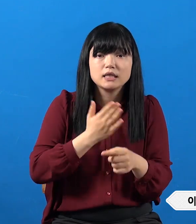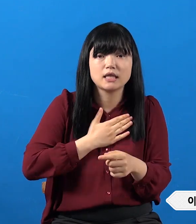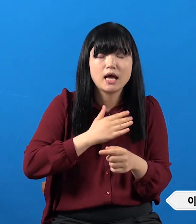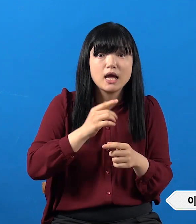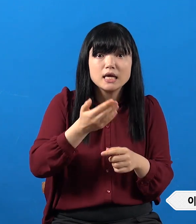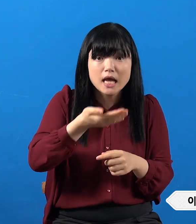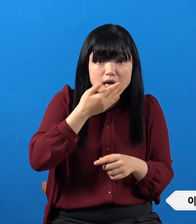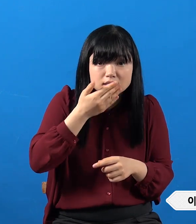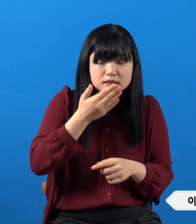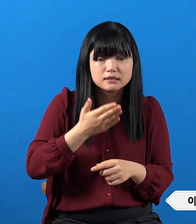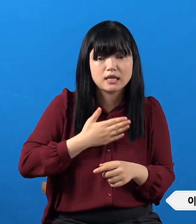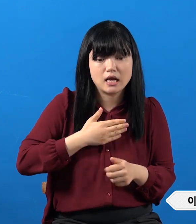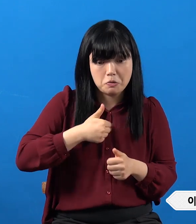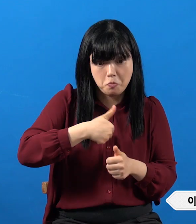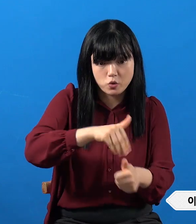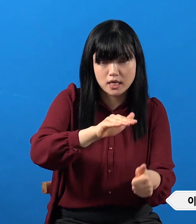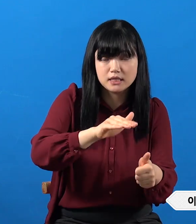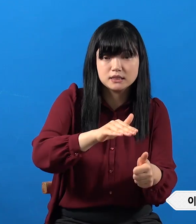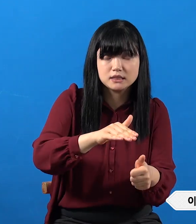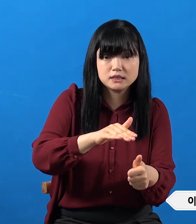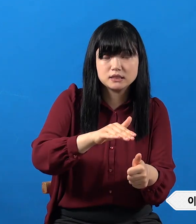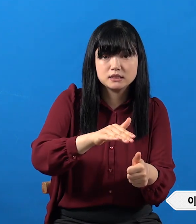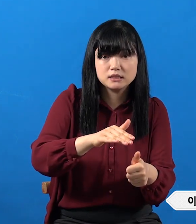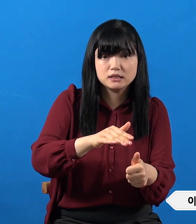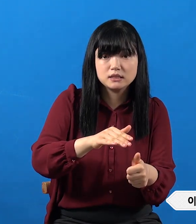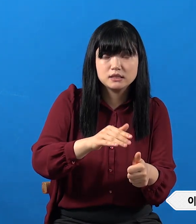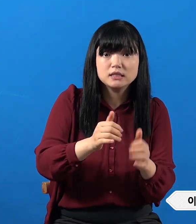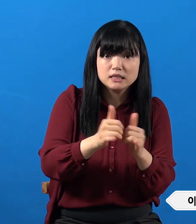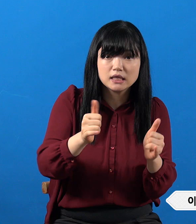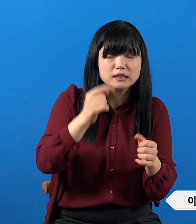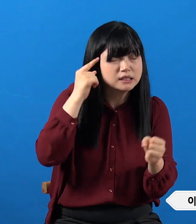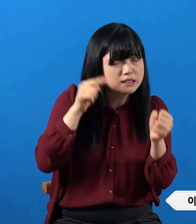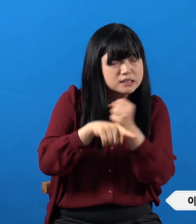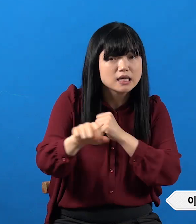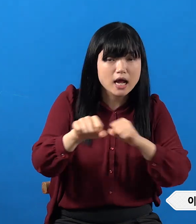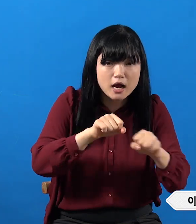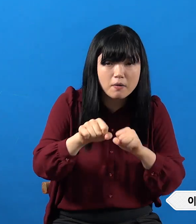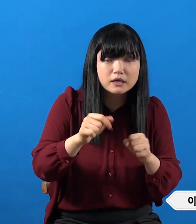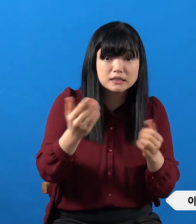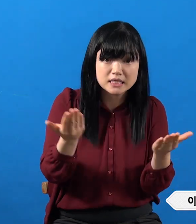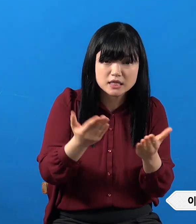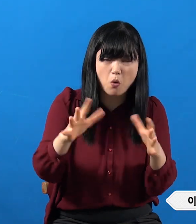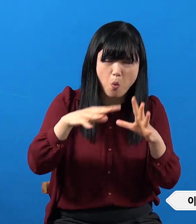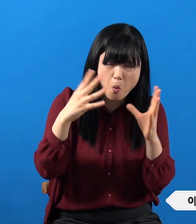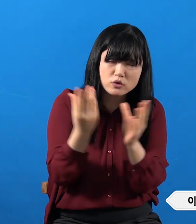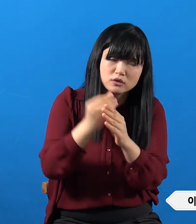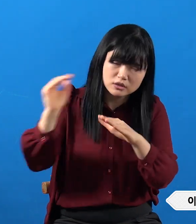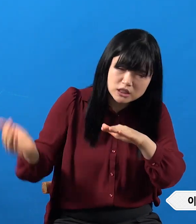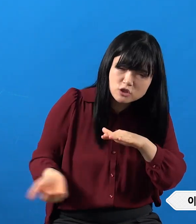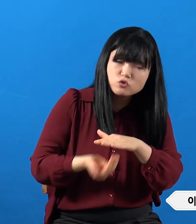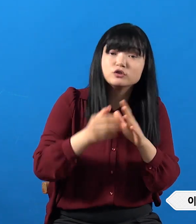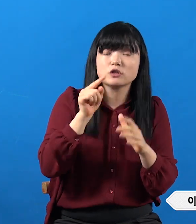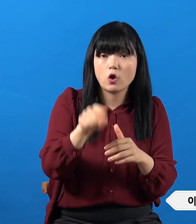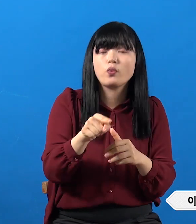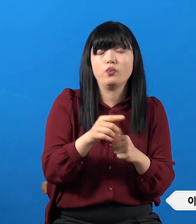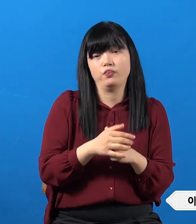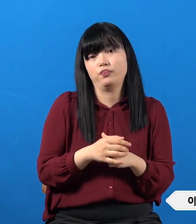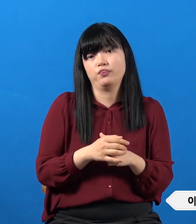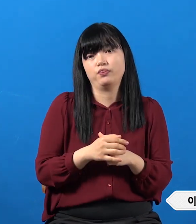이르시되 나의 양식은 나를 보내신 이의 뜻을 행하며 그의 일을 온전히 이루는 것이니라.